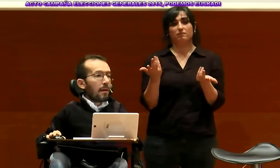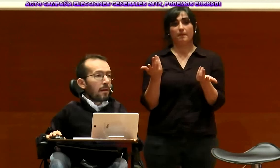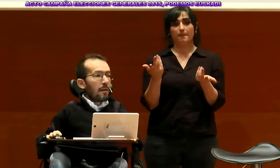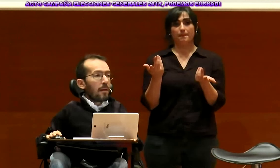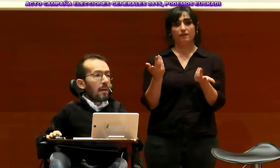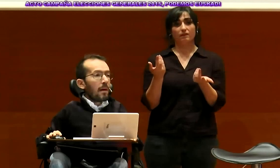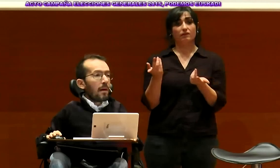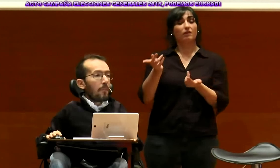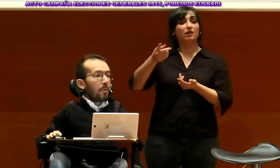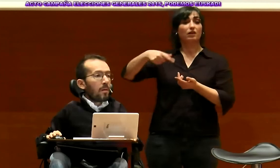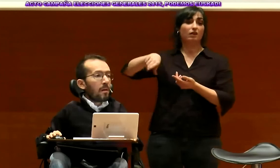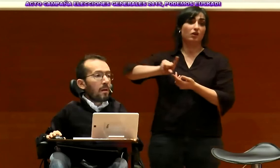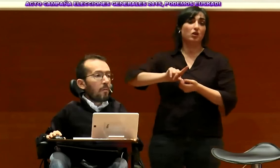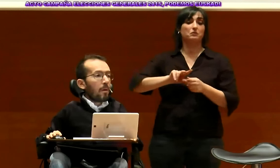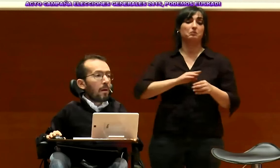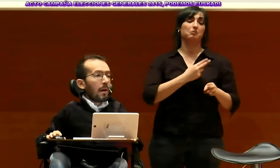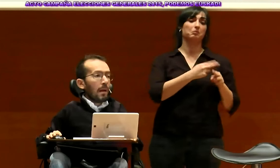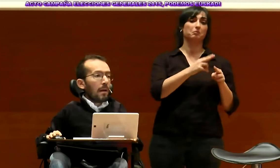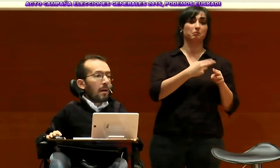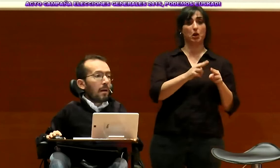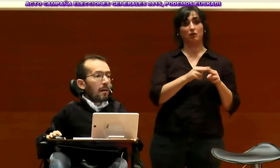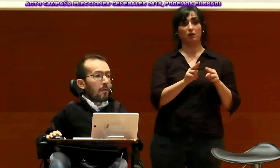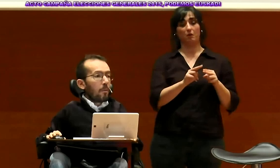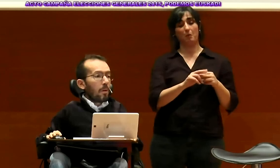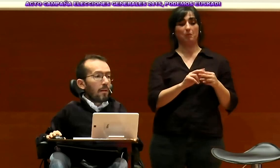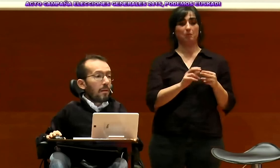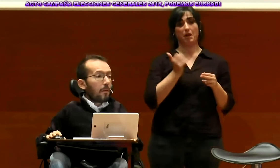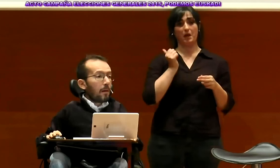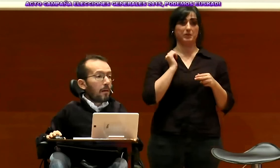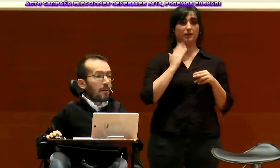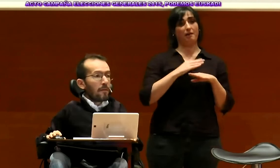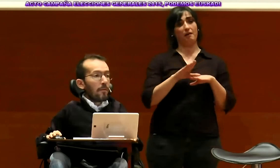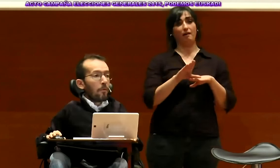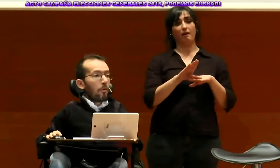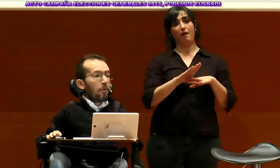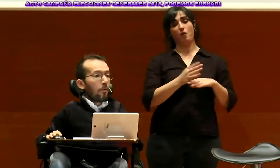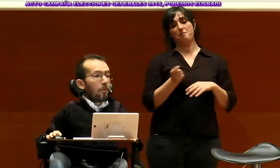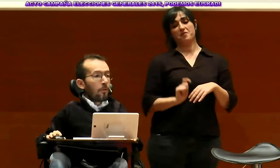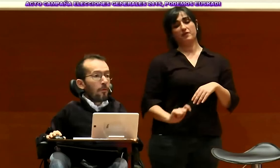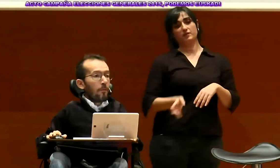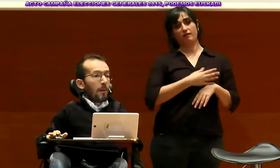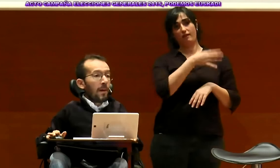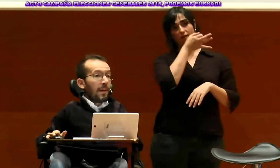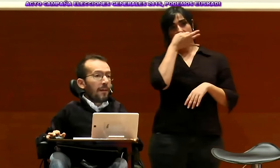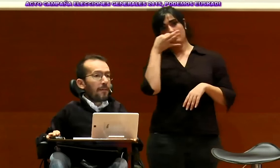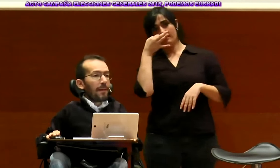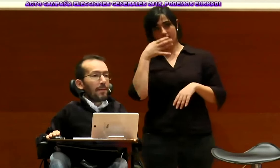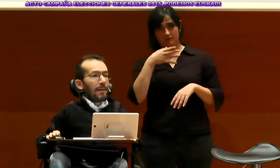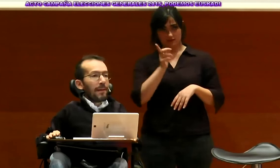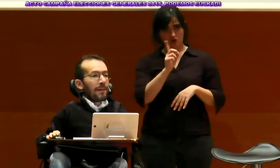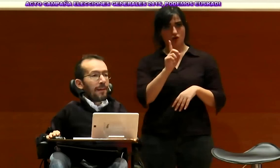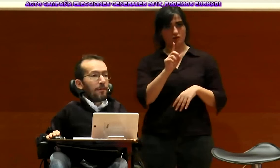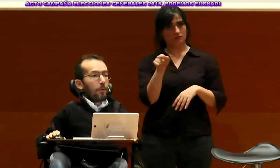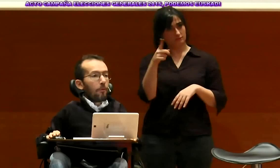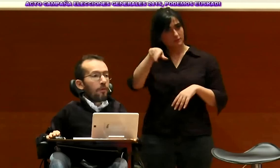hacer de la política una carrera lucrativa, sino, sino una manera de